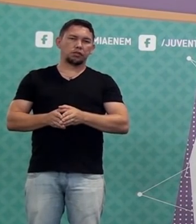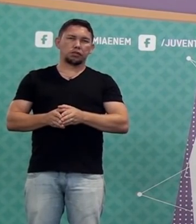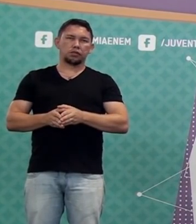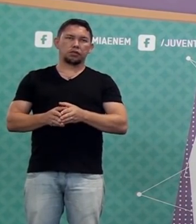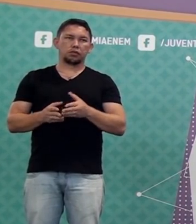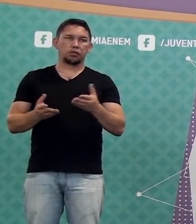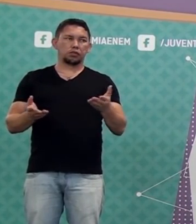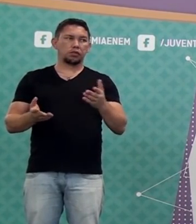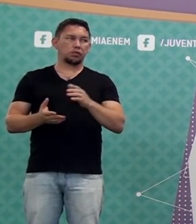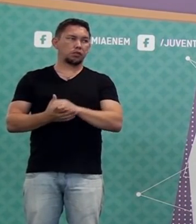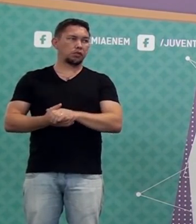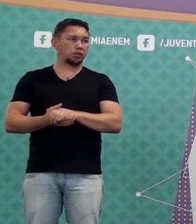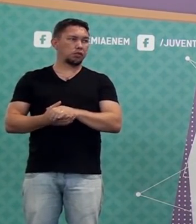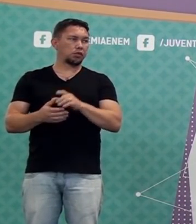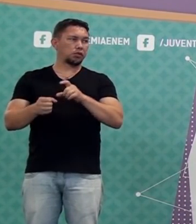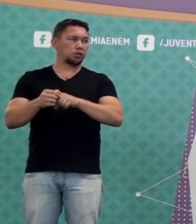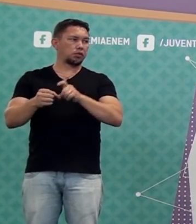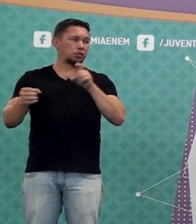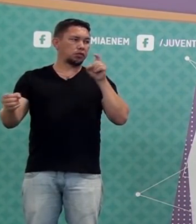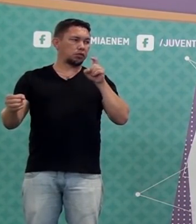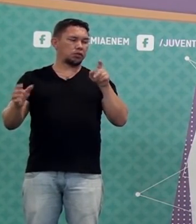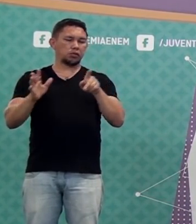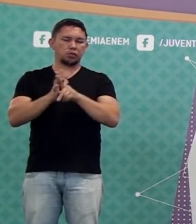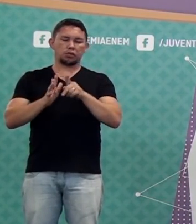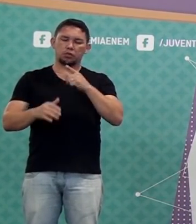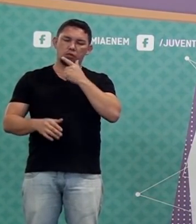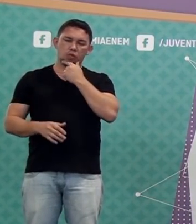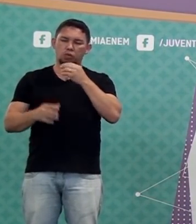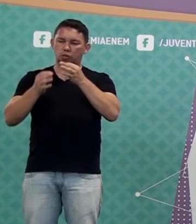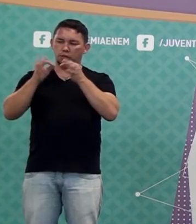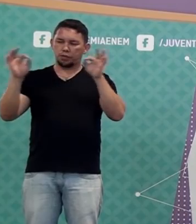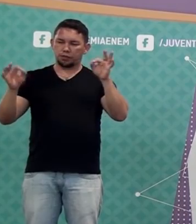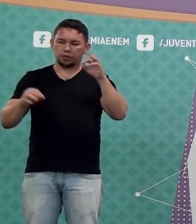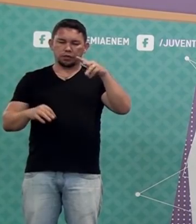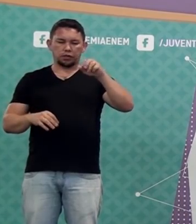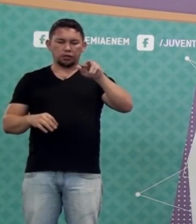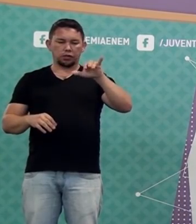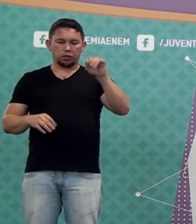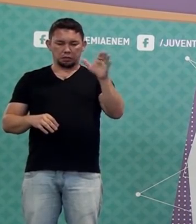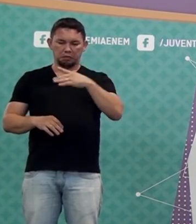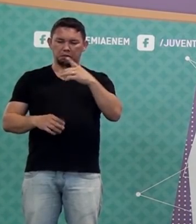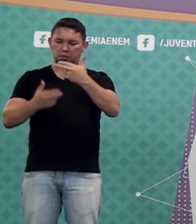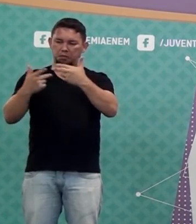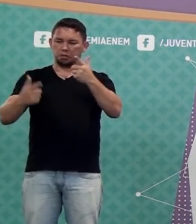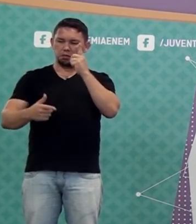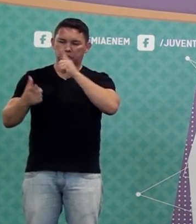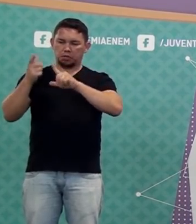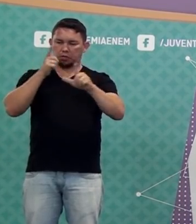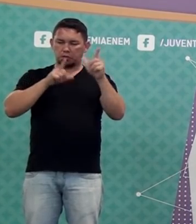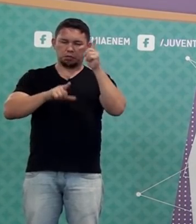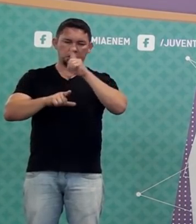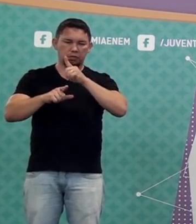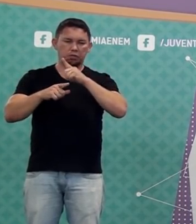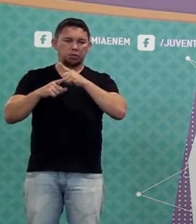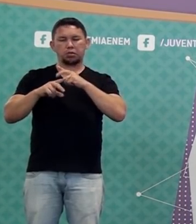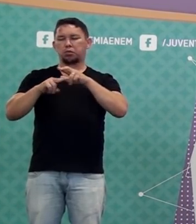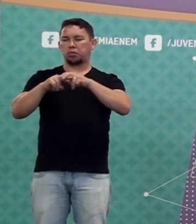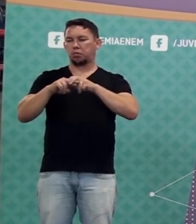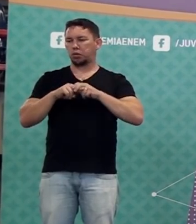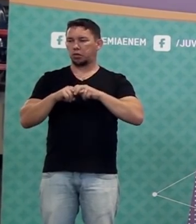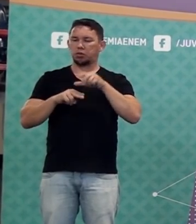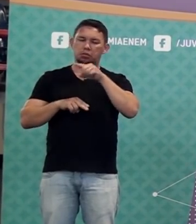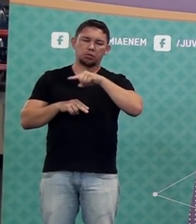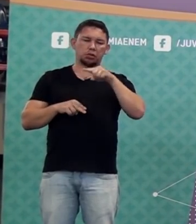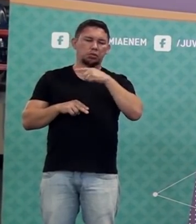Tem uma citação breve do Mário Quintana: se as coisas são inatingíveis, ora, não é motivo para